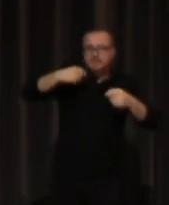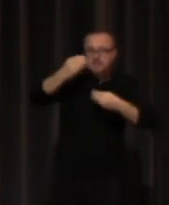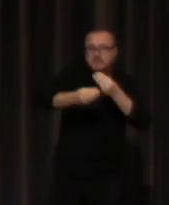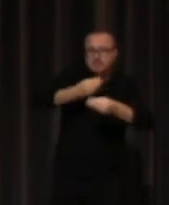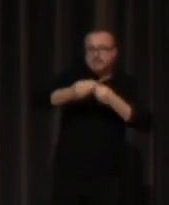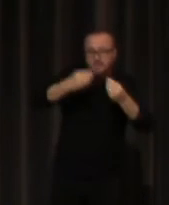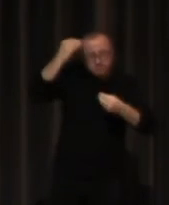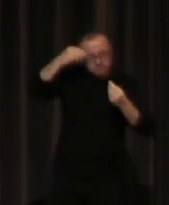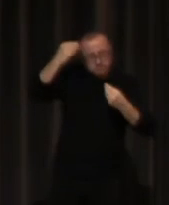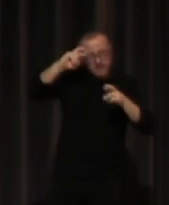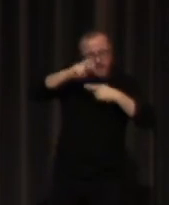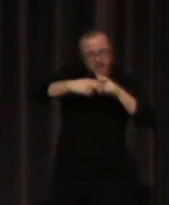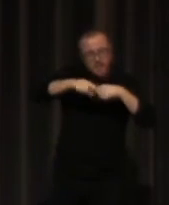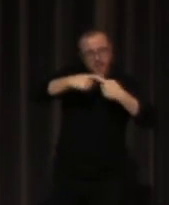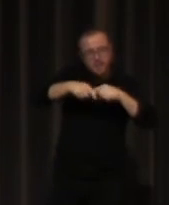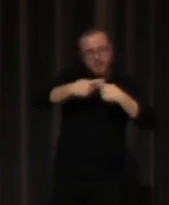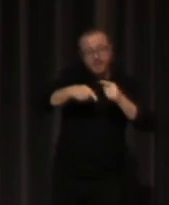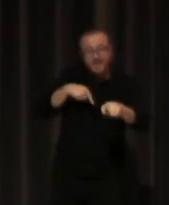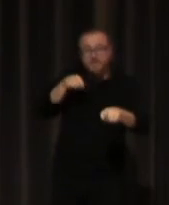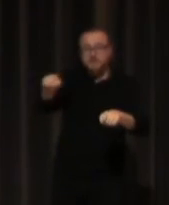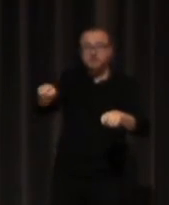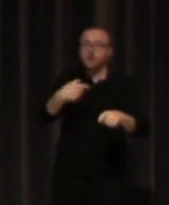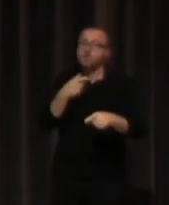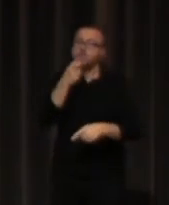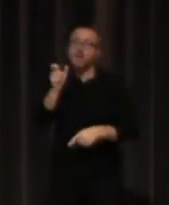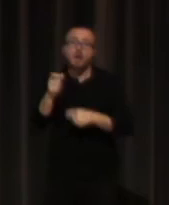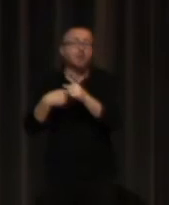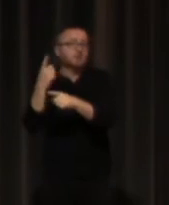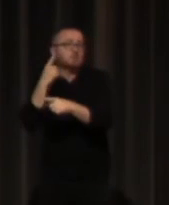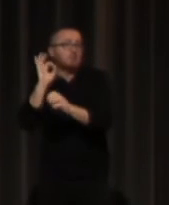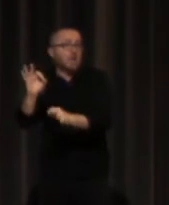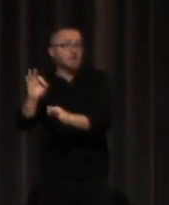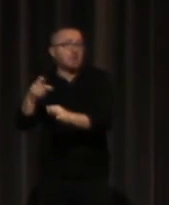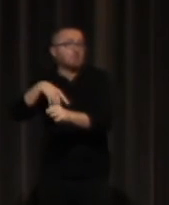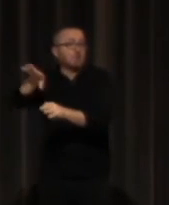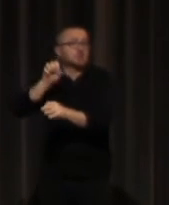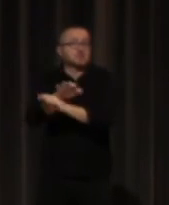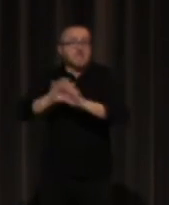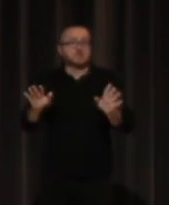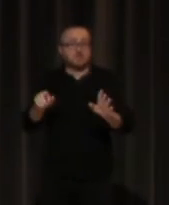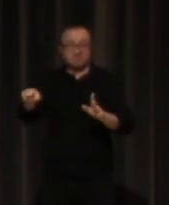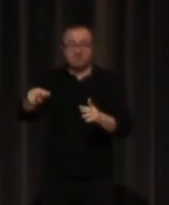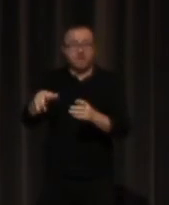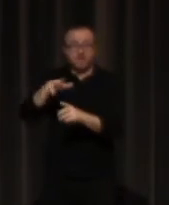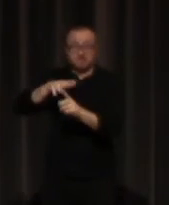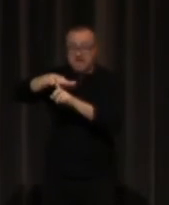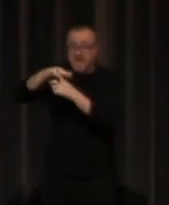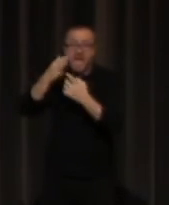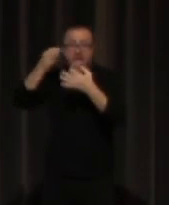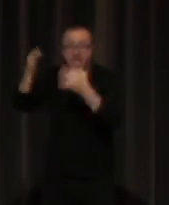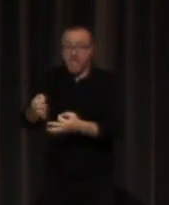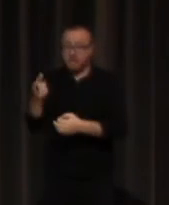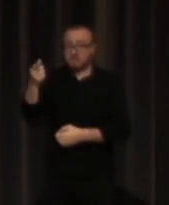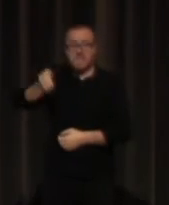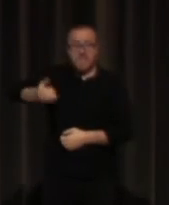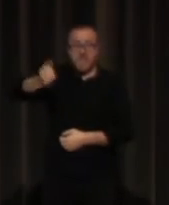molt, de veure la separació entre el so i la cosa, entre la llengua i la realitat, constantment veure que allò que